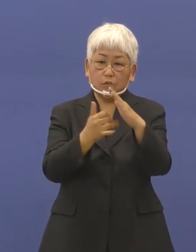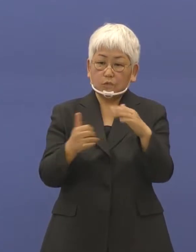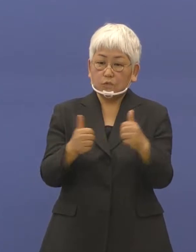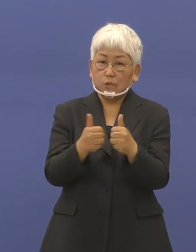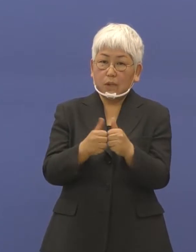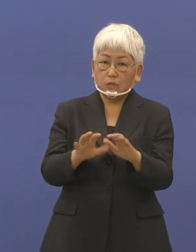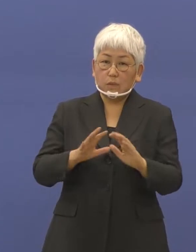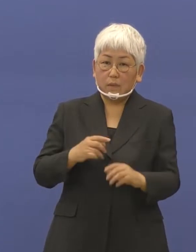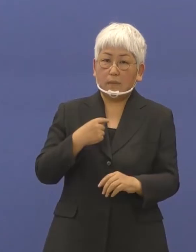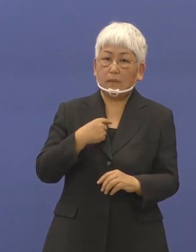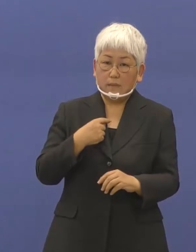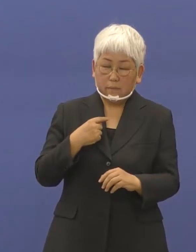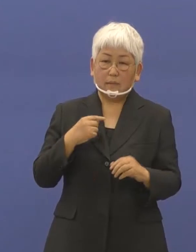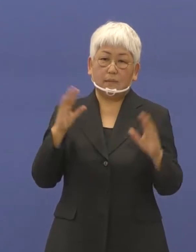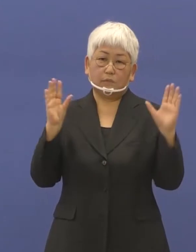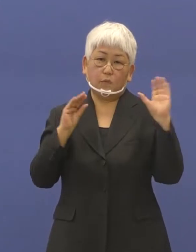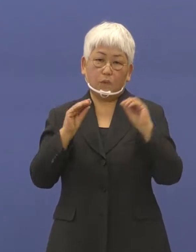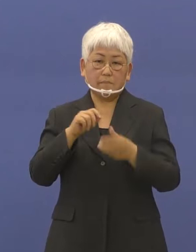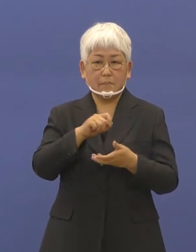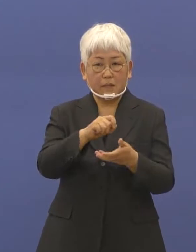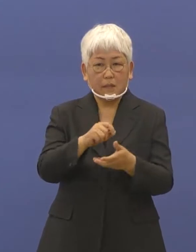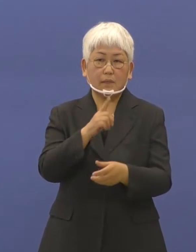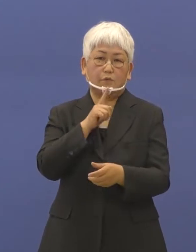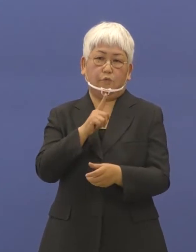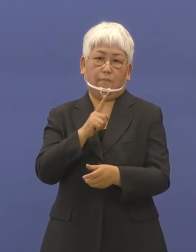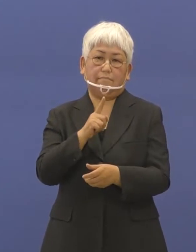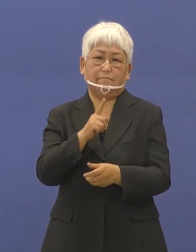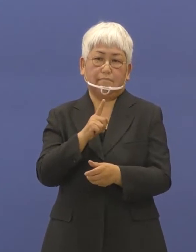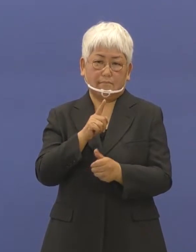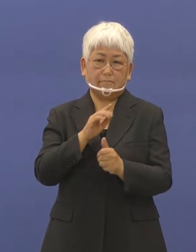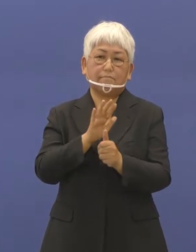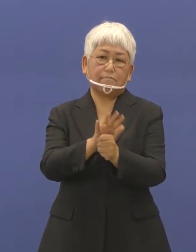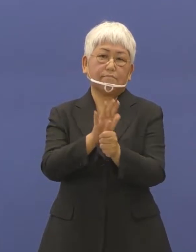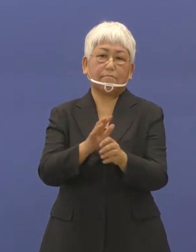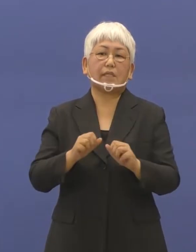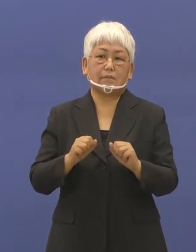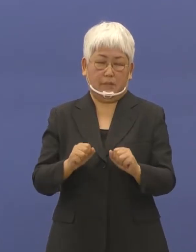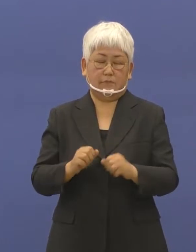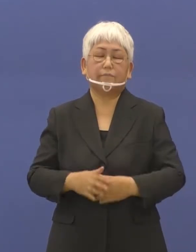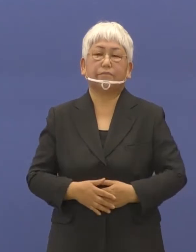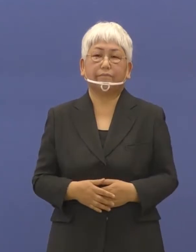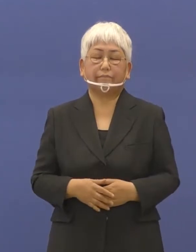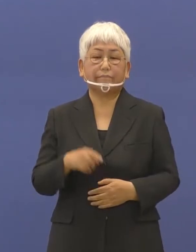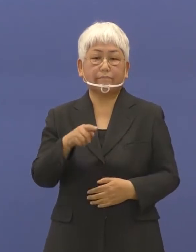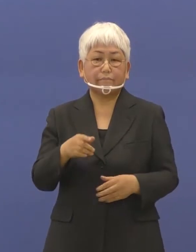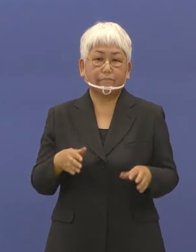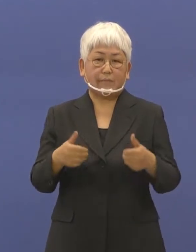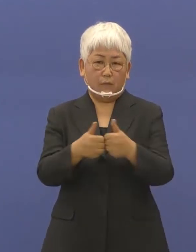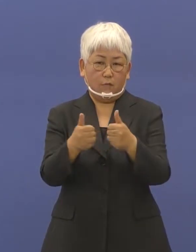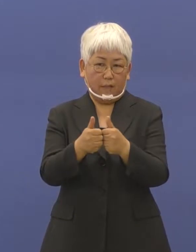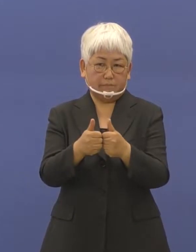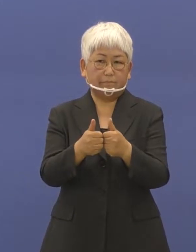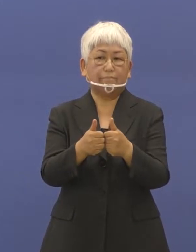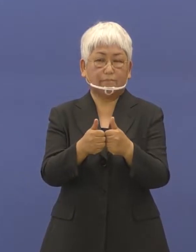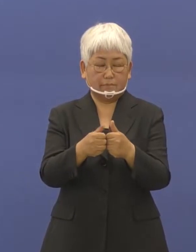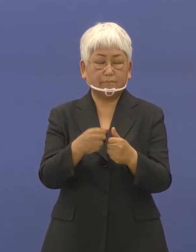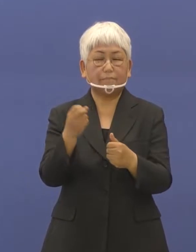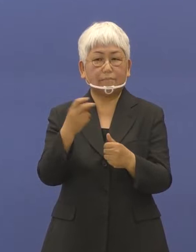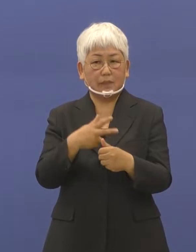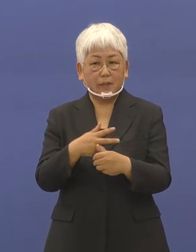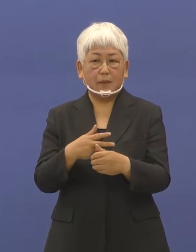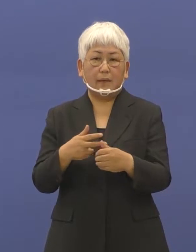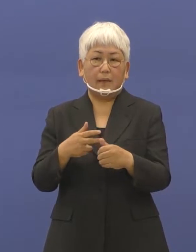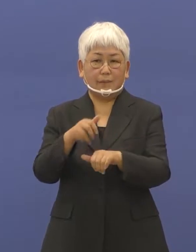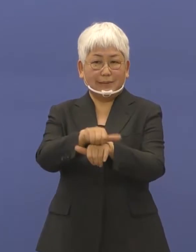け、支援情報の提供助言等を行います。センターは相談支援や人材育成につい